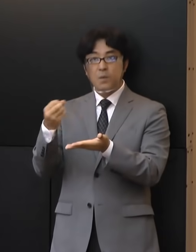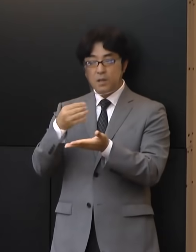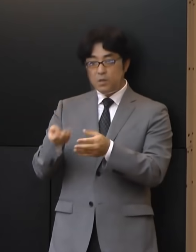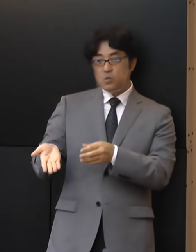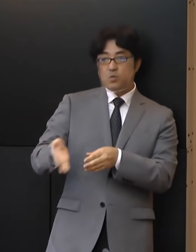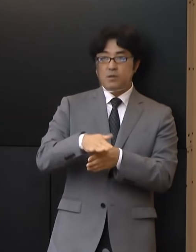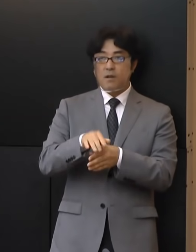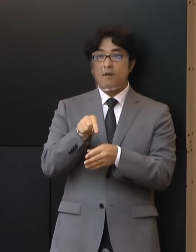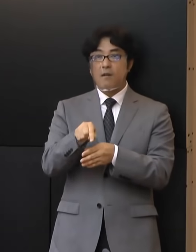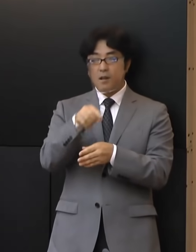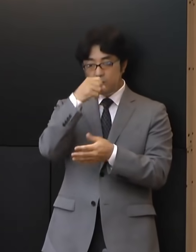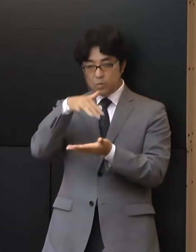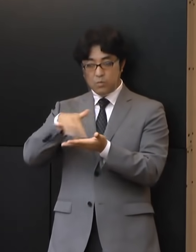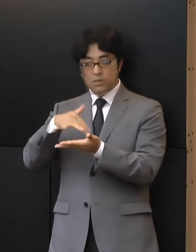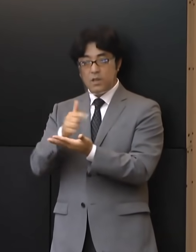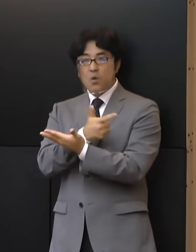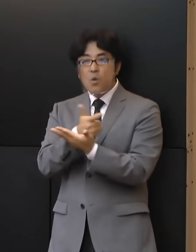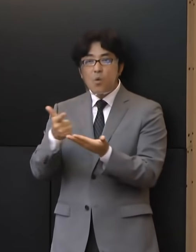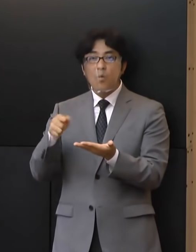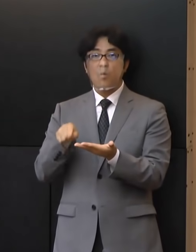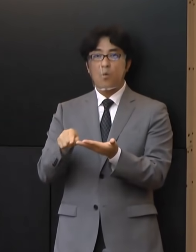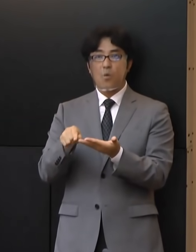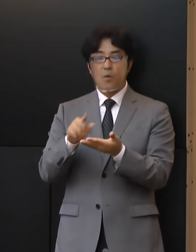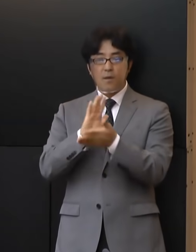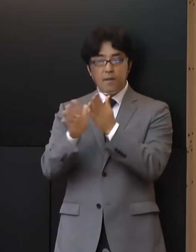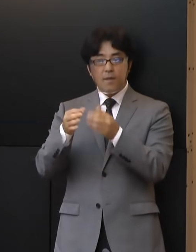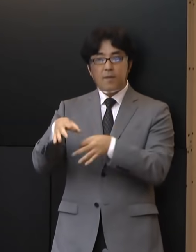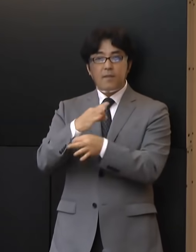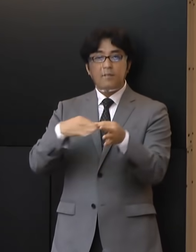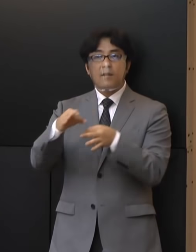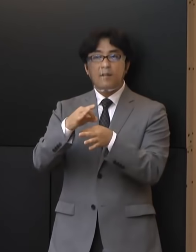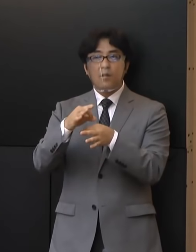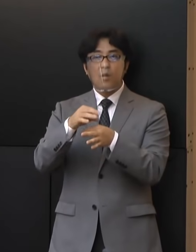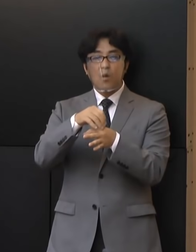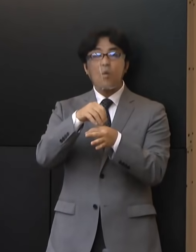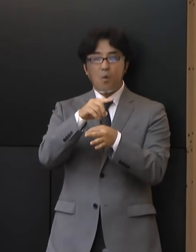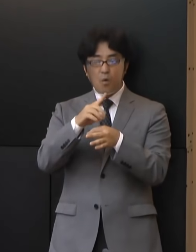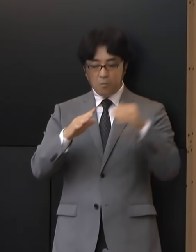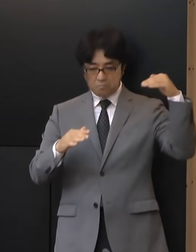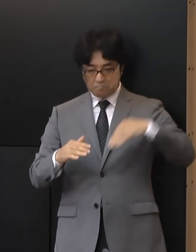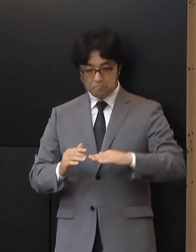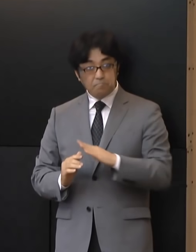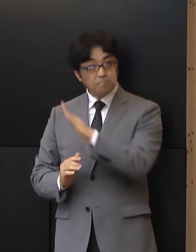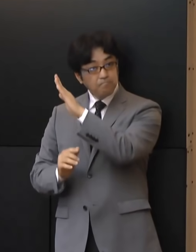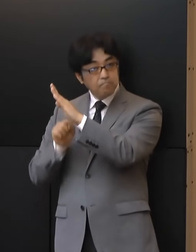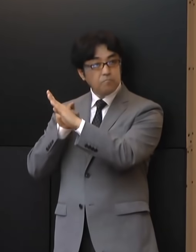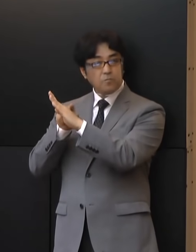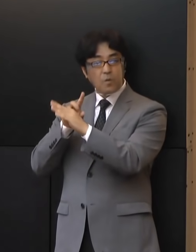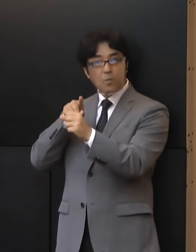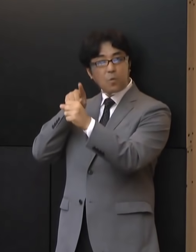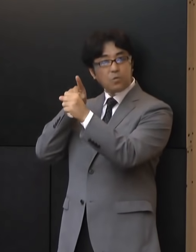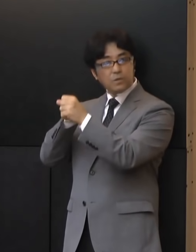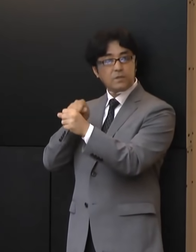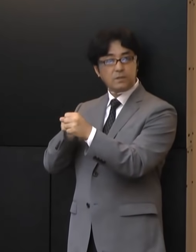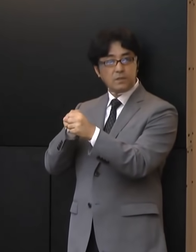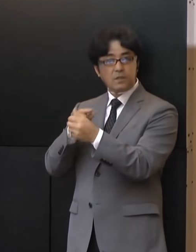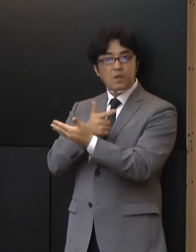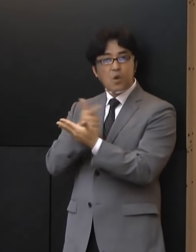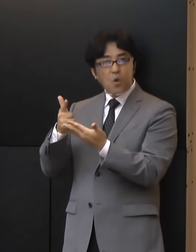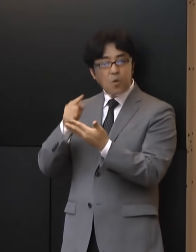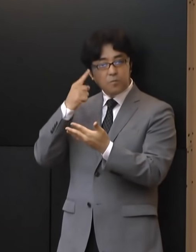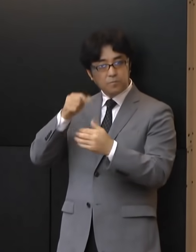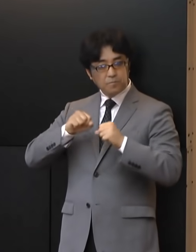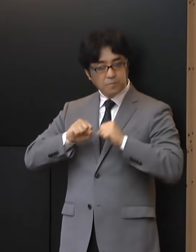正予算の計上などにより県経済の V 字回復に向けた出口戦略の検討もしっかり進めてまいります